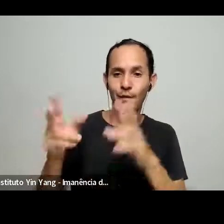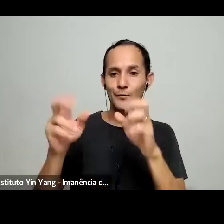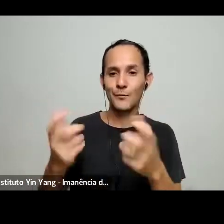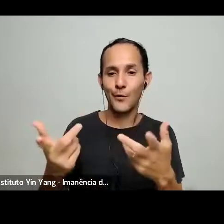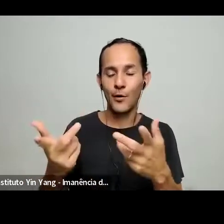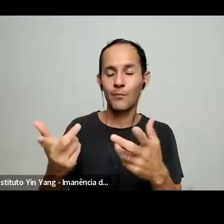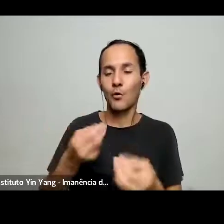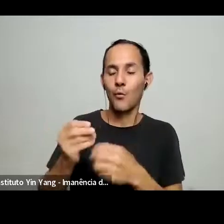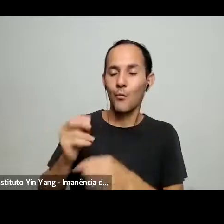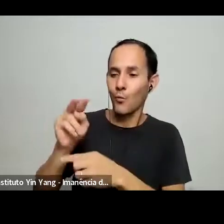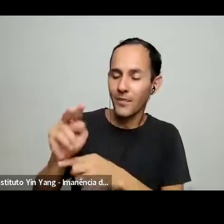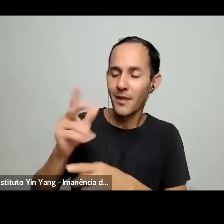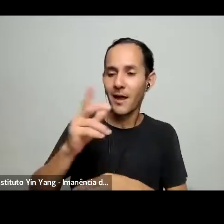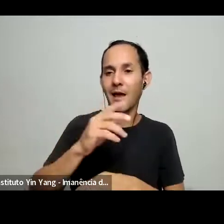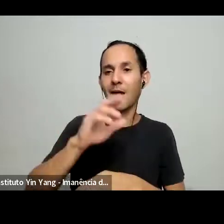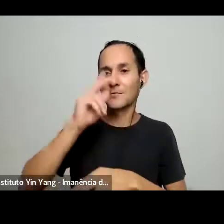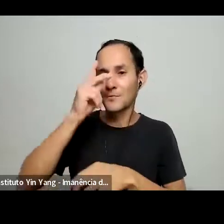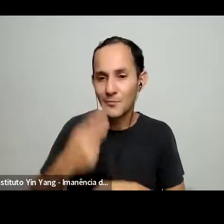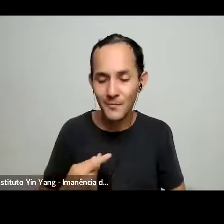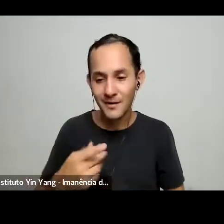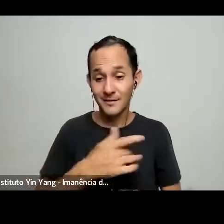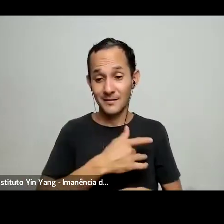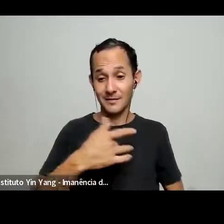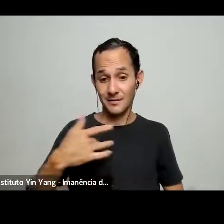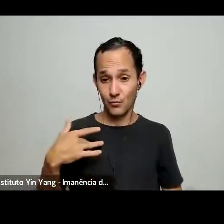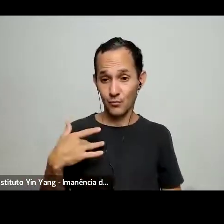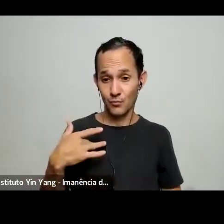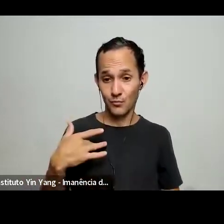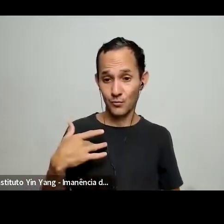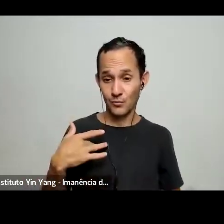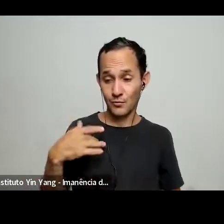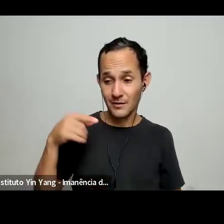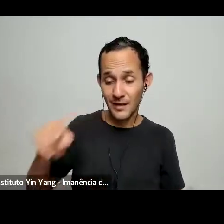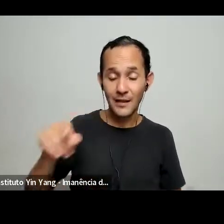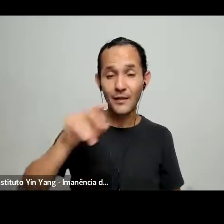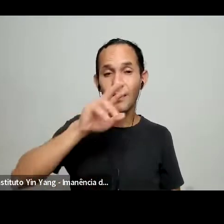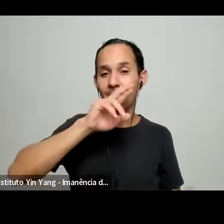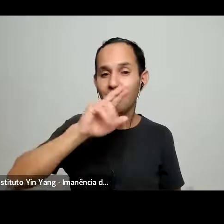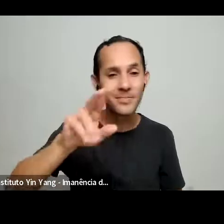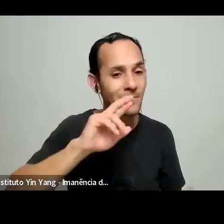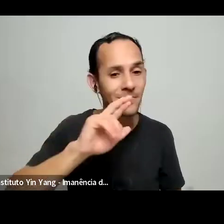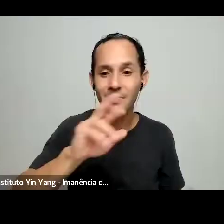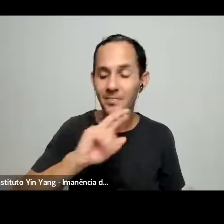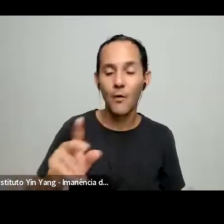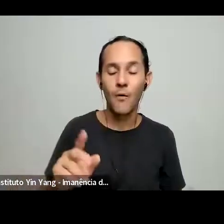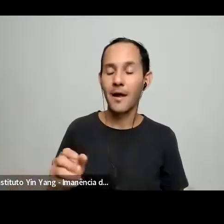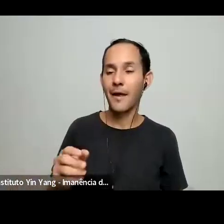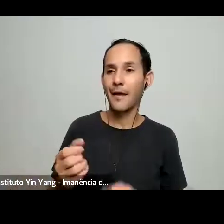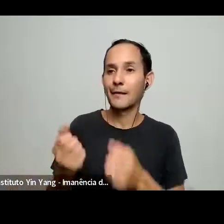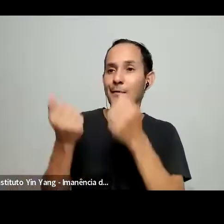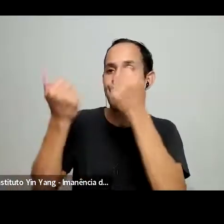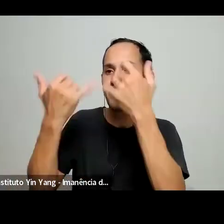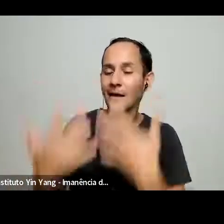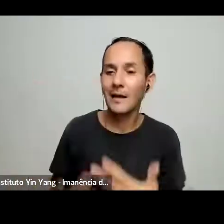cuidado do ser humano, né, da saúde, elas não são explicáveis por um paradigma